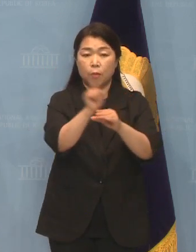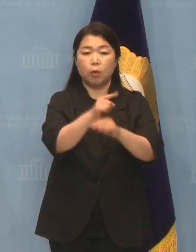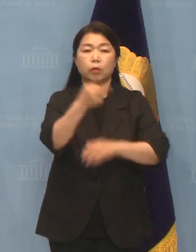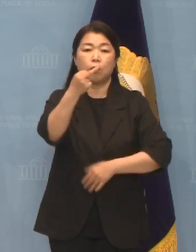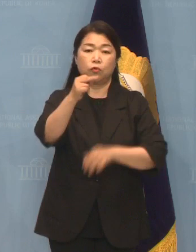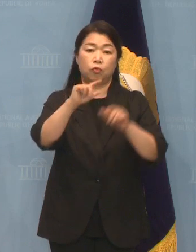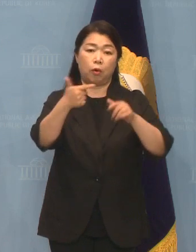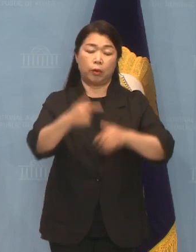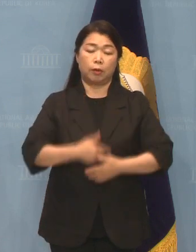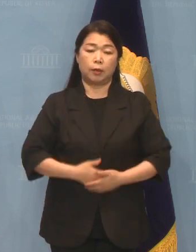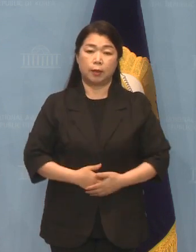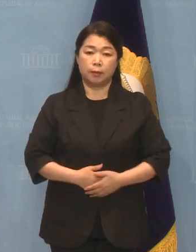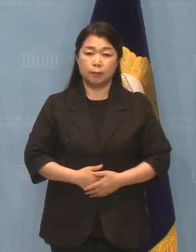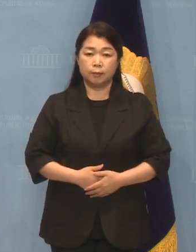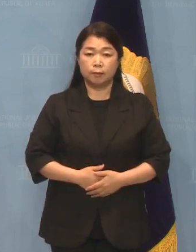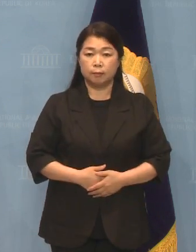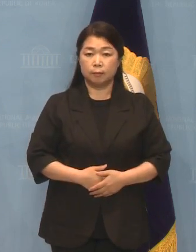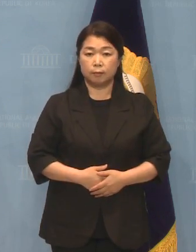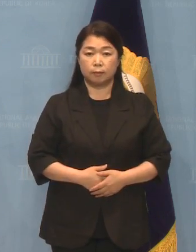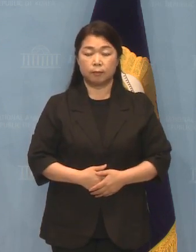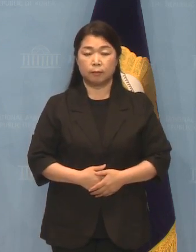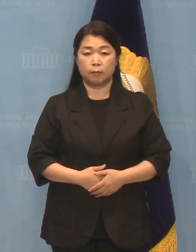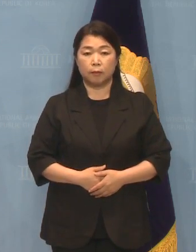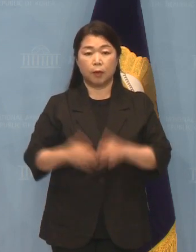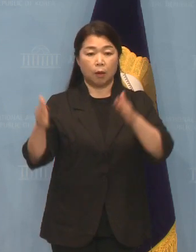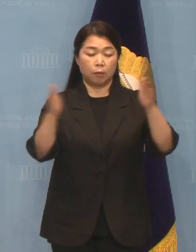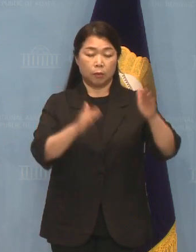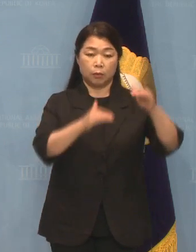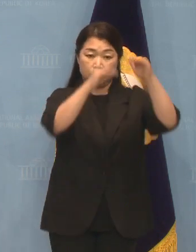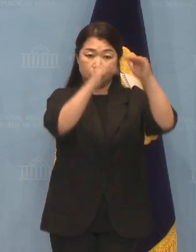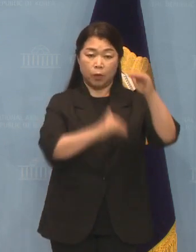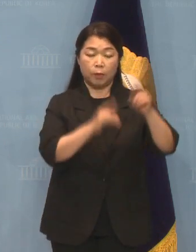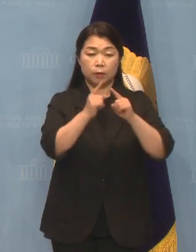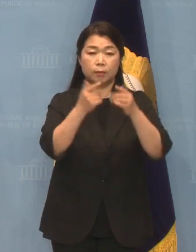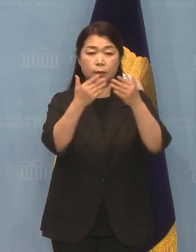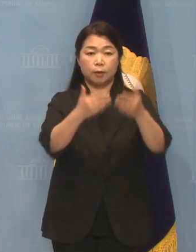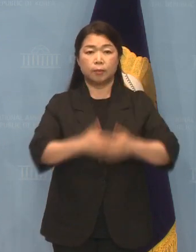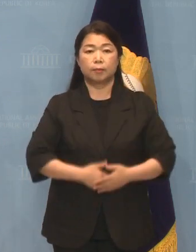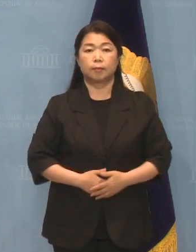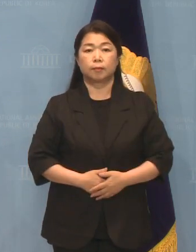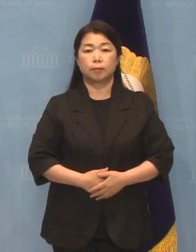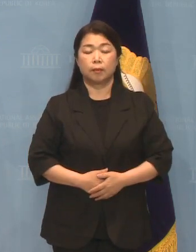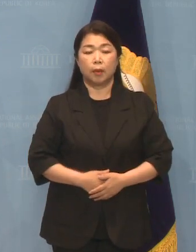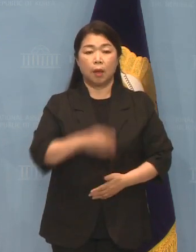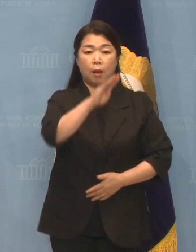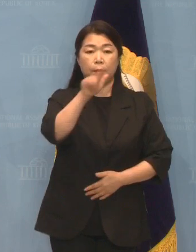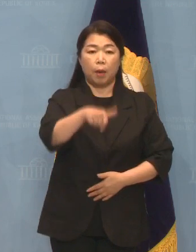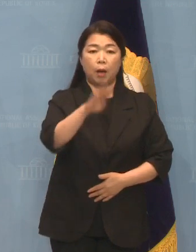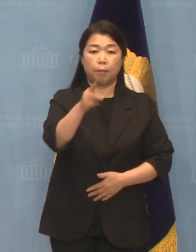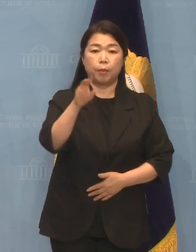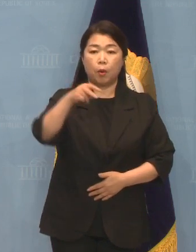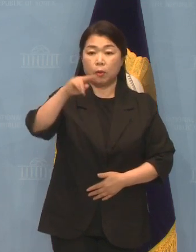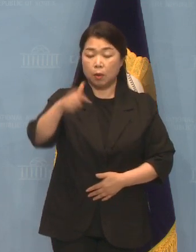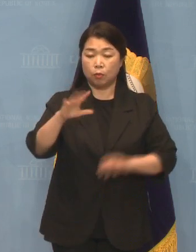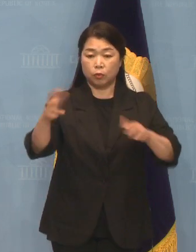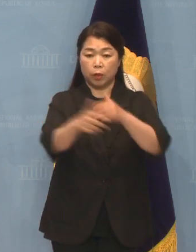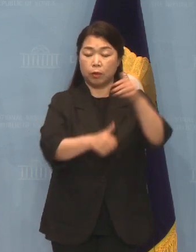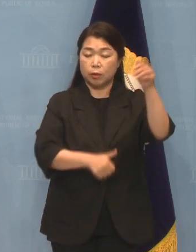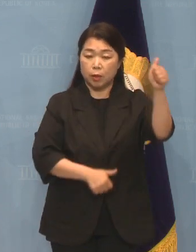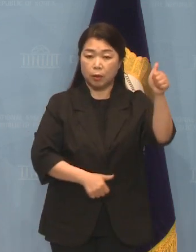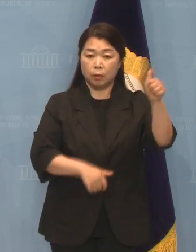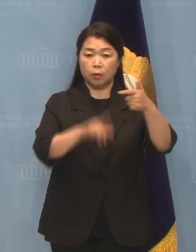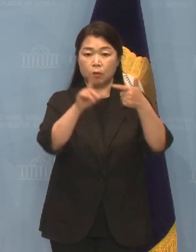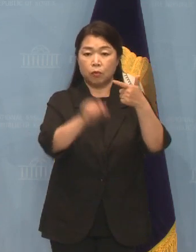12건입니다. 다음은 국회 주요 일정입니다. 박병석 국회의장은 목요일 6월 10일